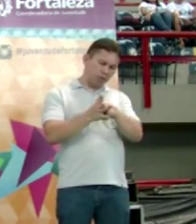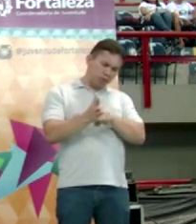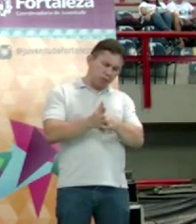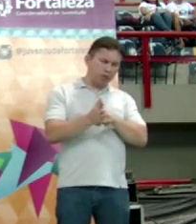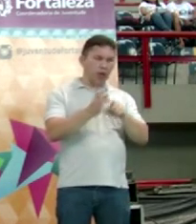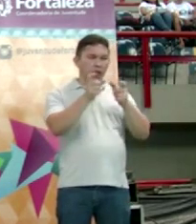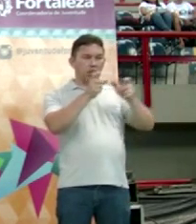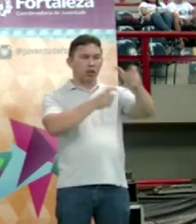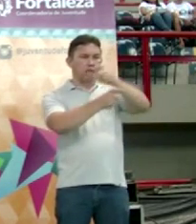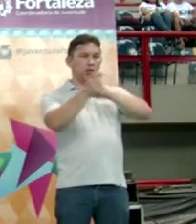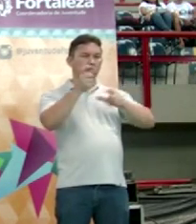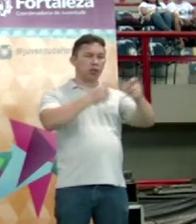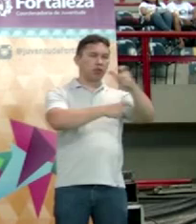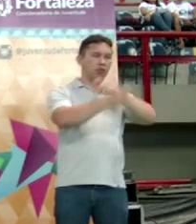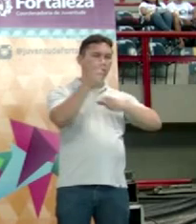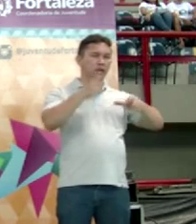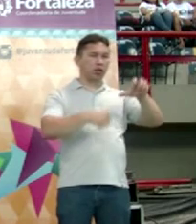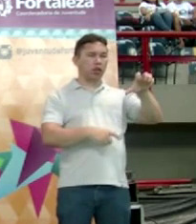as estruturas.